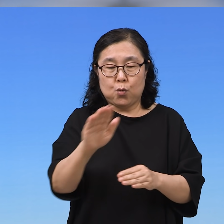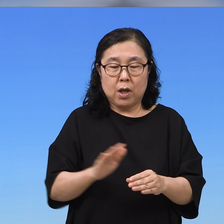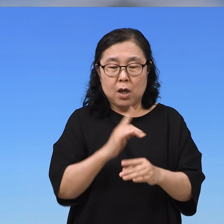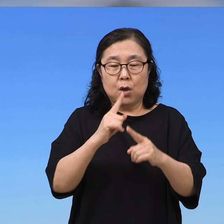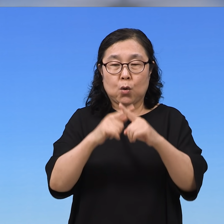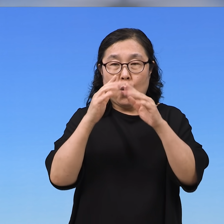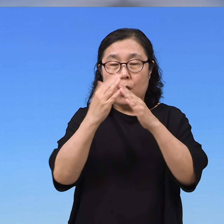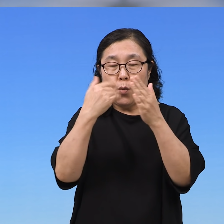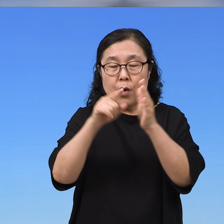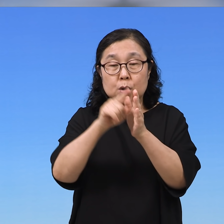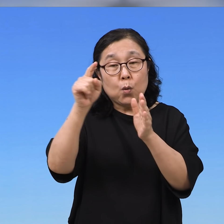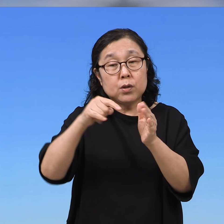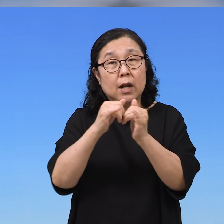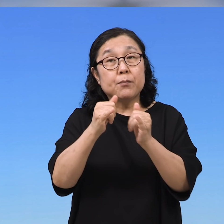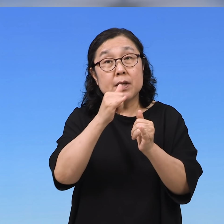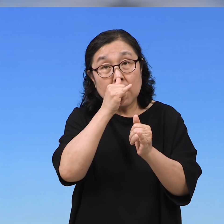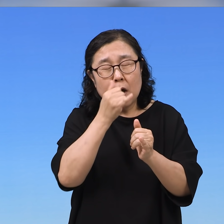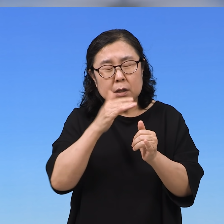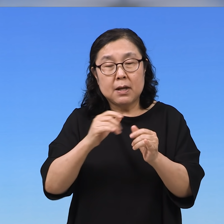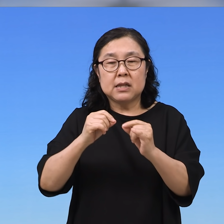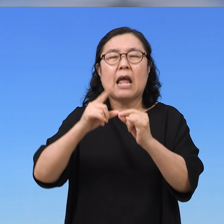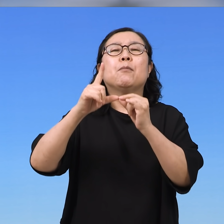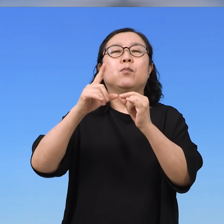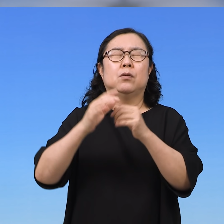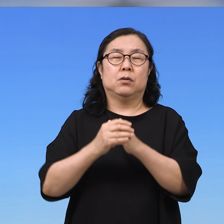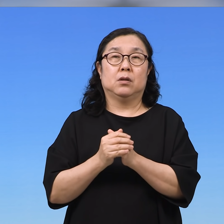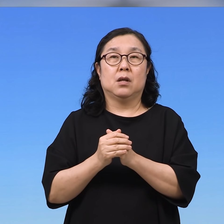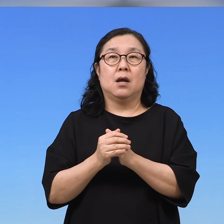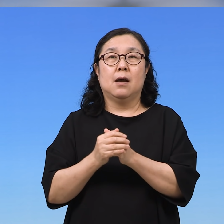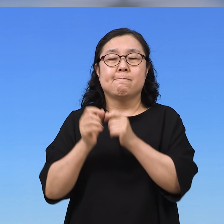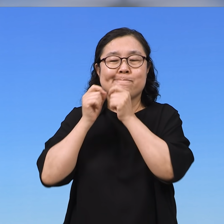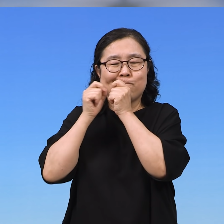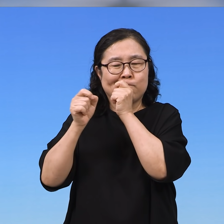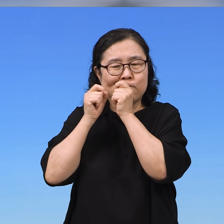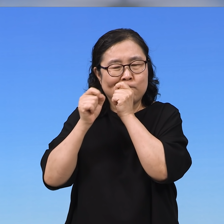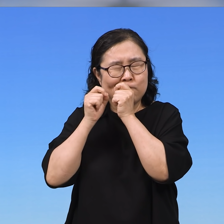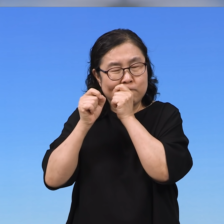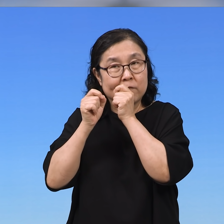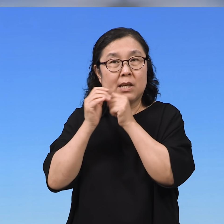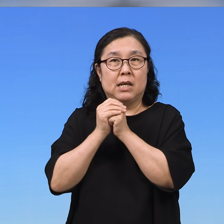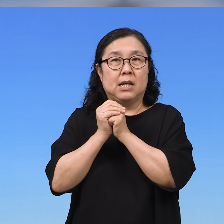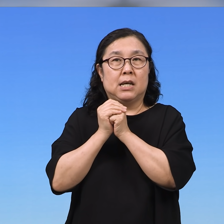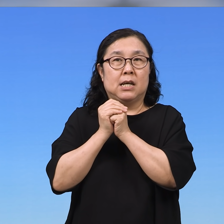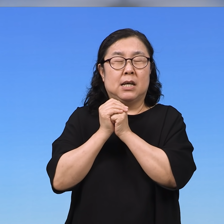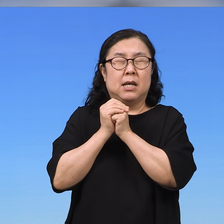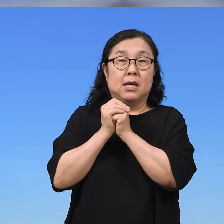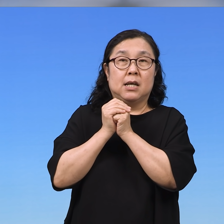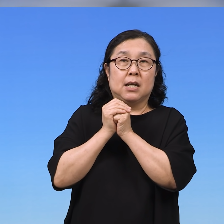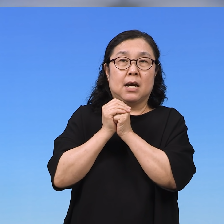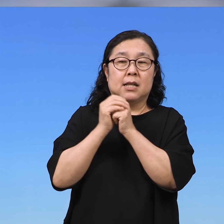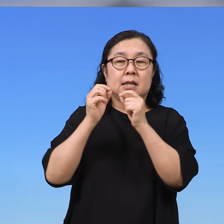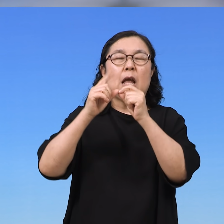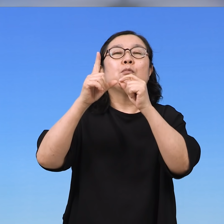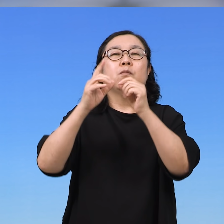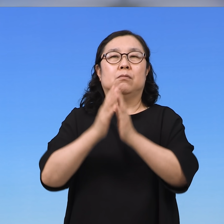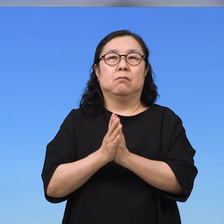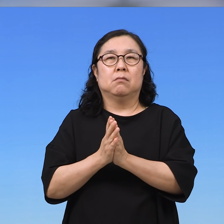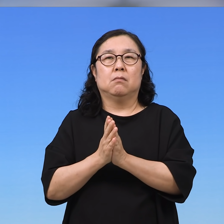우리 교회를 위해서 오신 분들도 있지만요, 더 많은 경우는 터무니없는 얘기예요. 그리고 이제 20년이